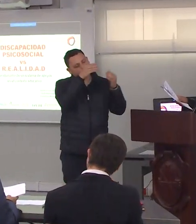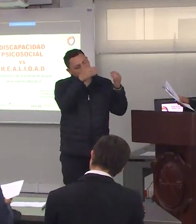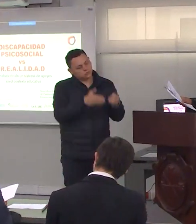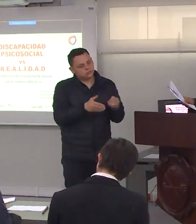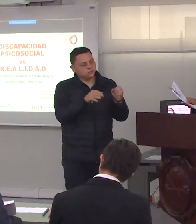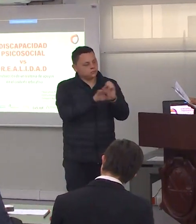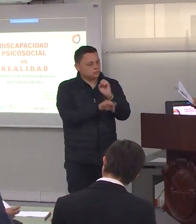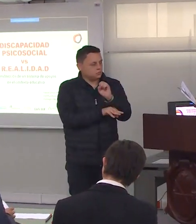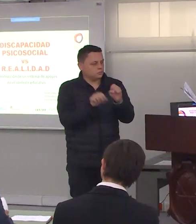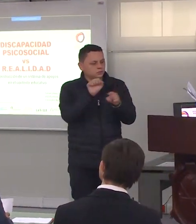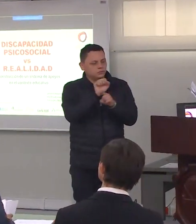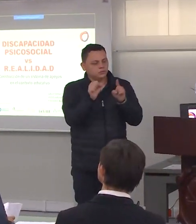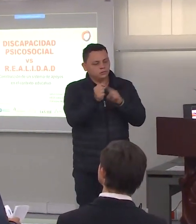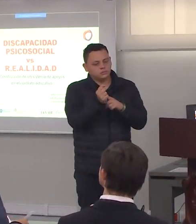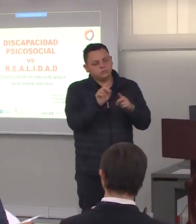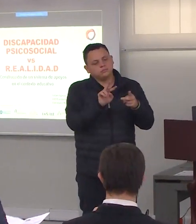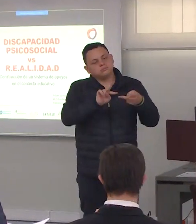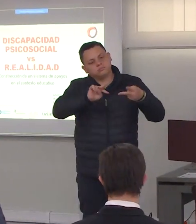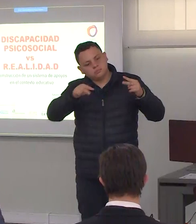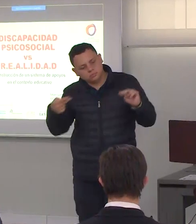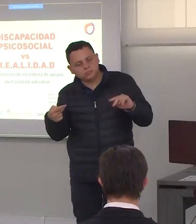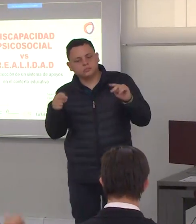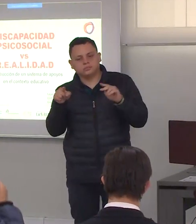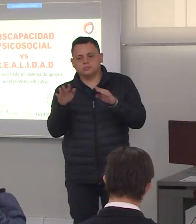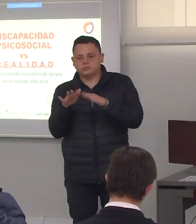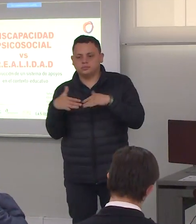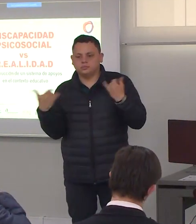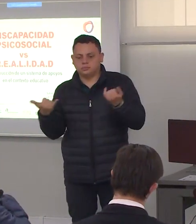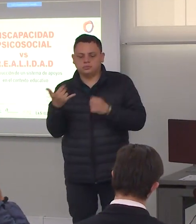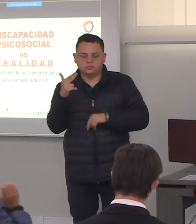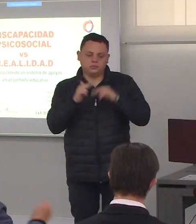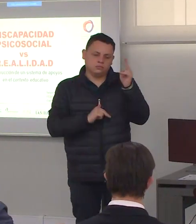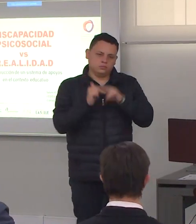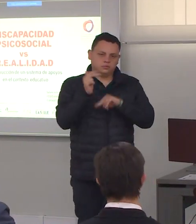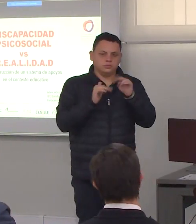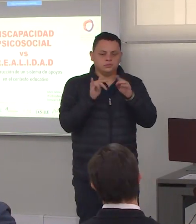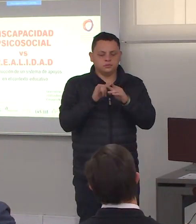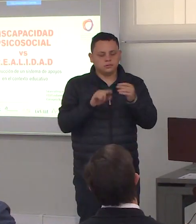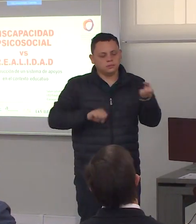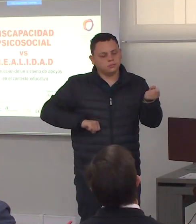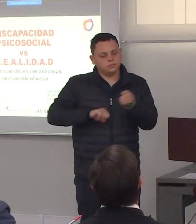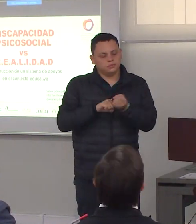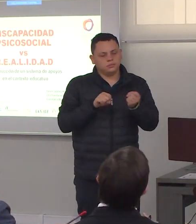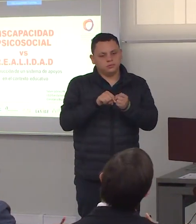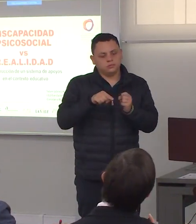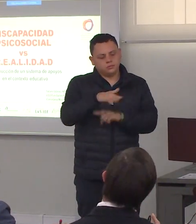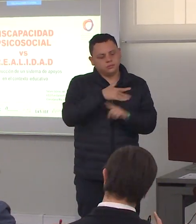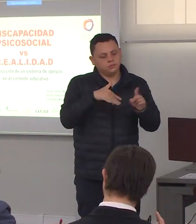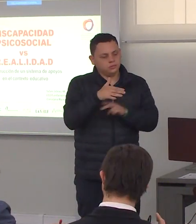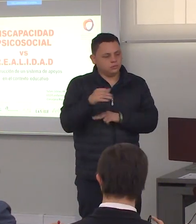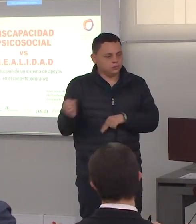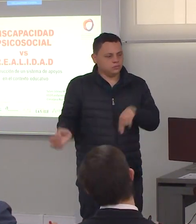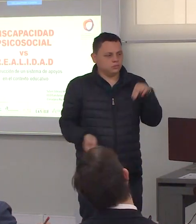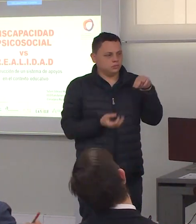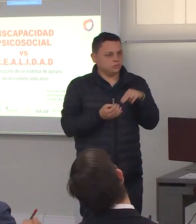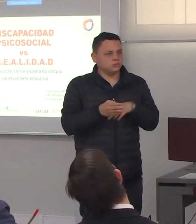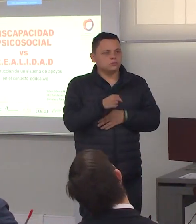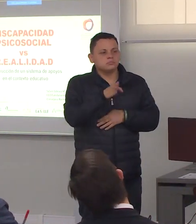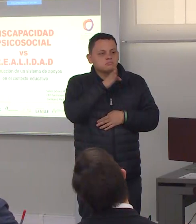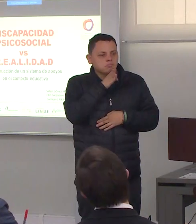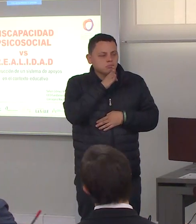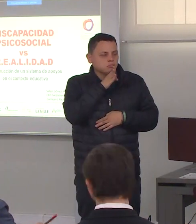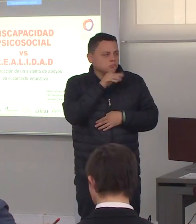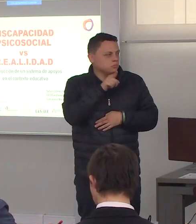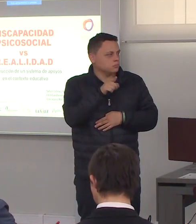psicosocial versus realidad construcción de un sistema de apoyos en el contexto educativo y está a cargo